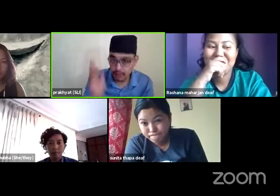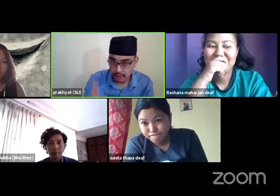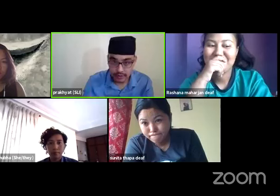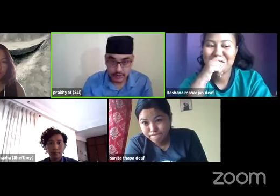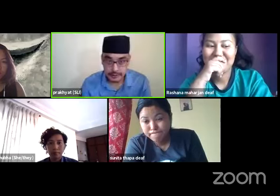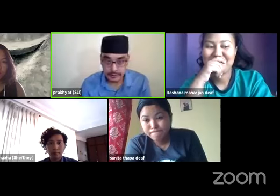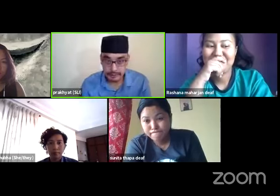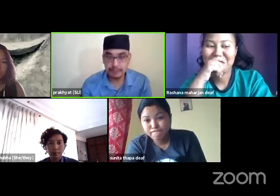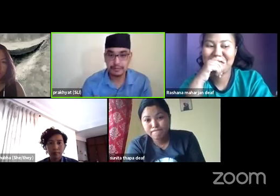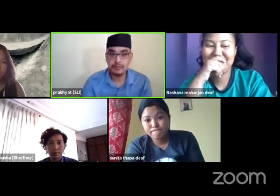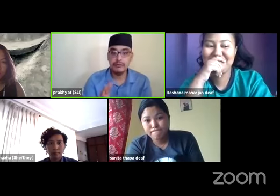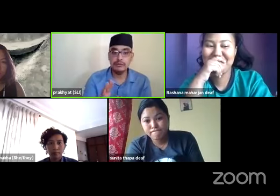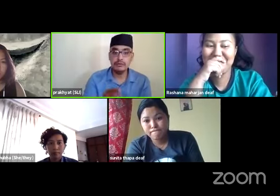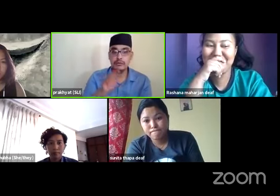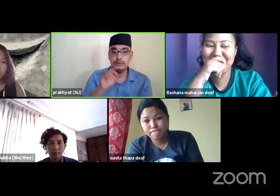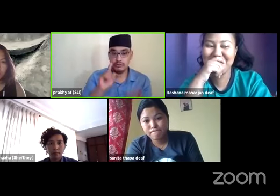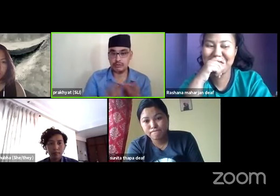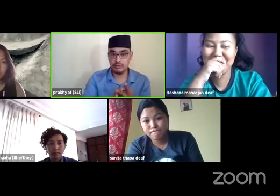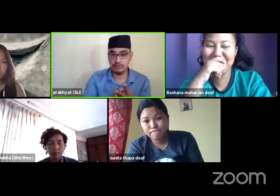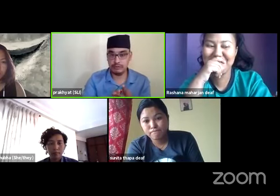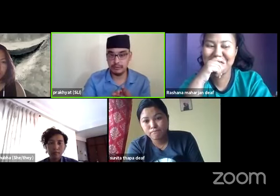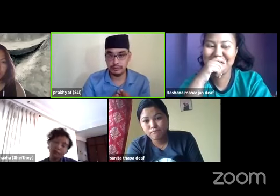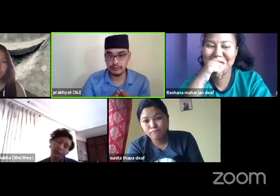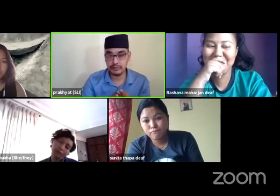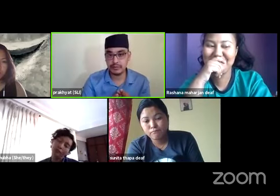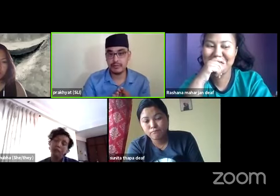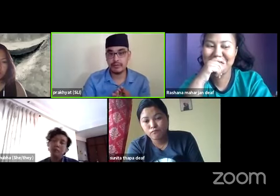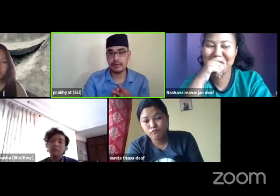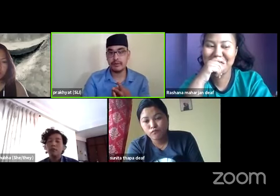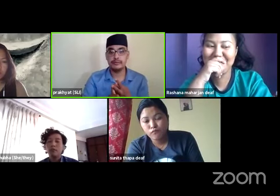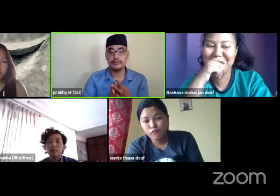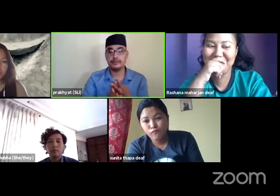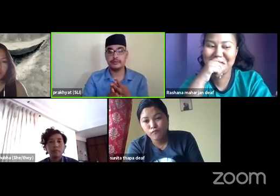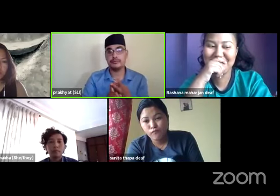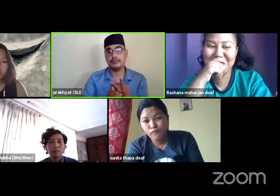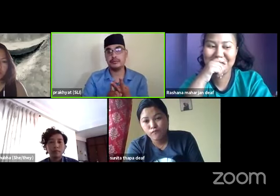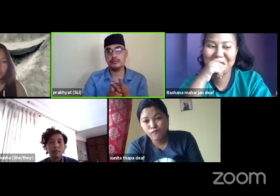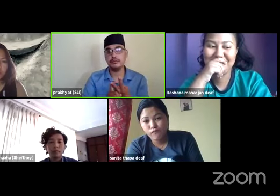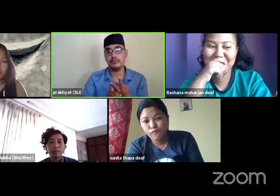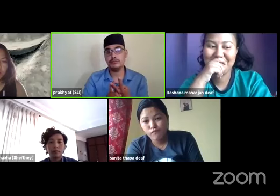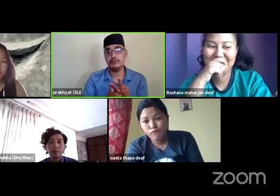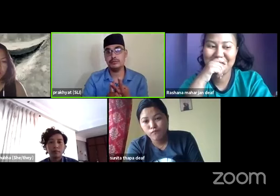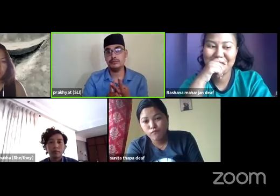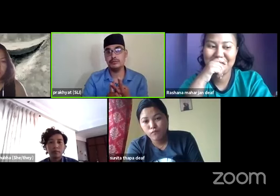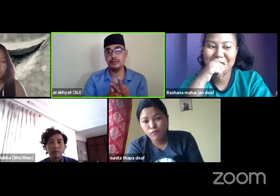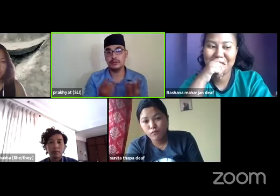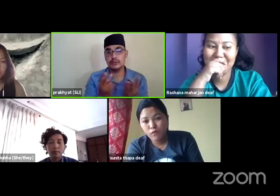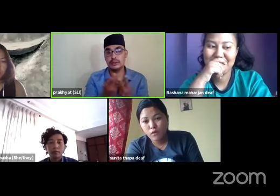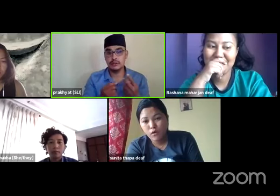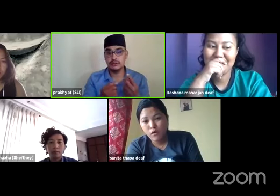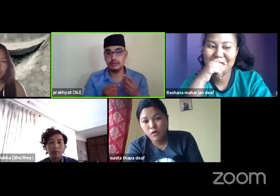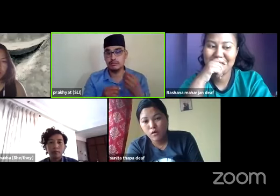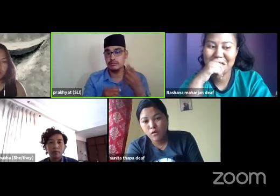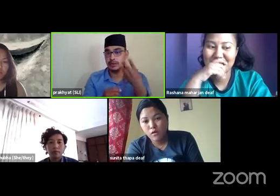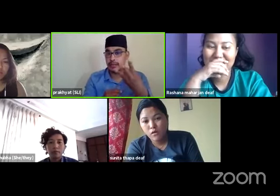बी रङ सेकेन्ड कुरा चाहिँ जस्तो यो हामीले तिनवटा पार्टमा कुरा